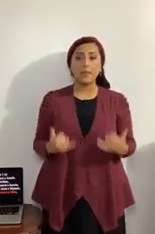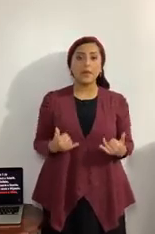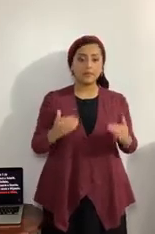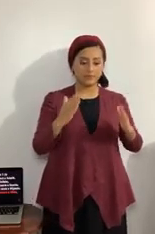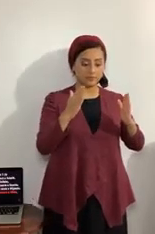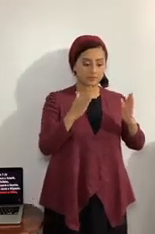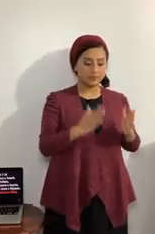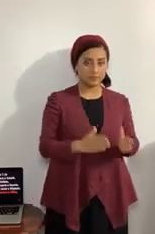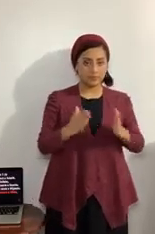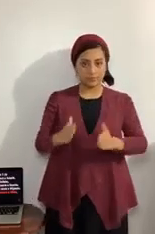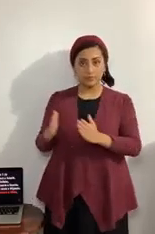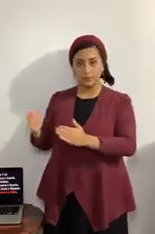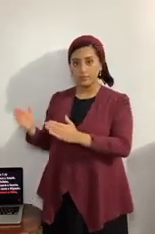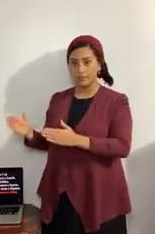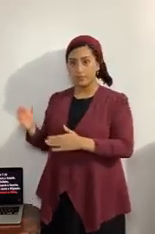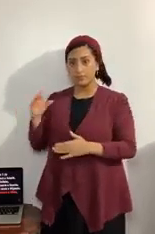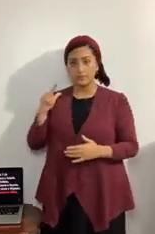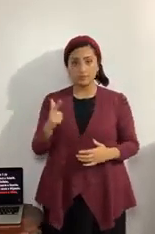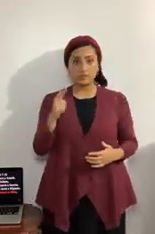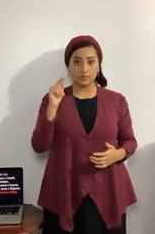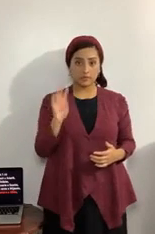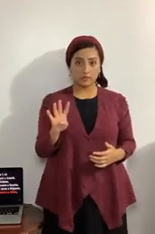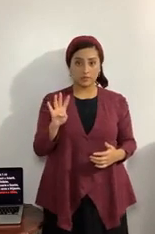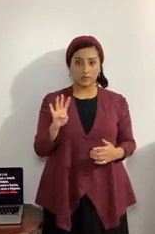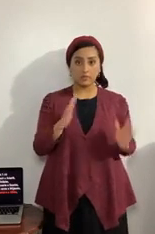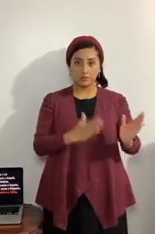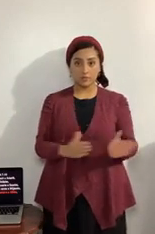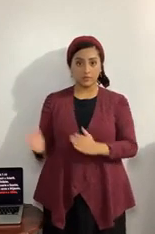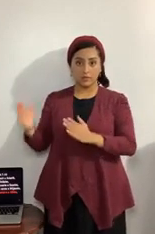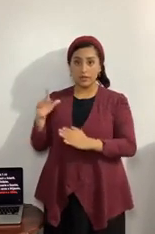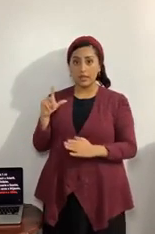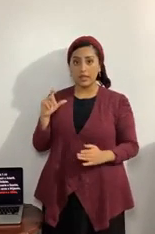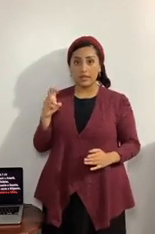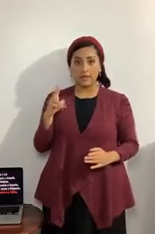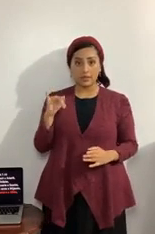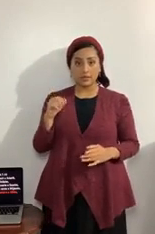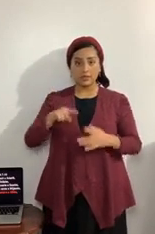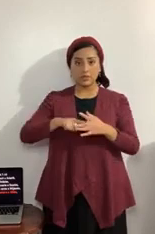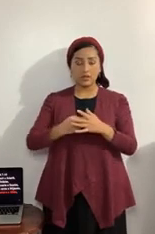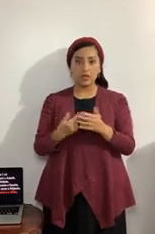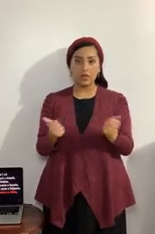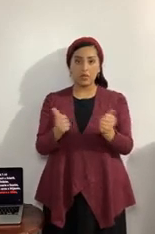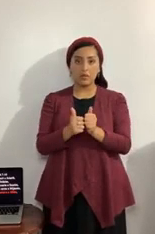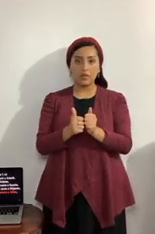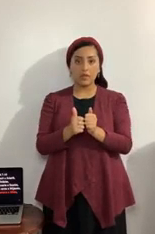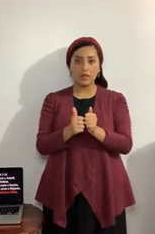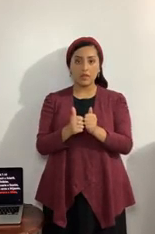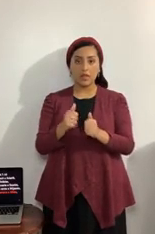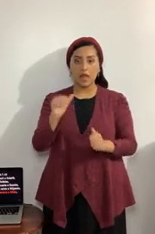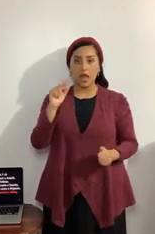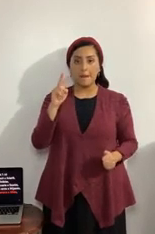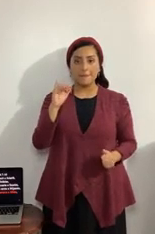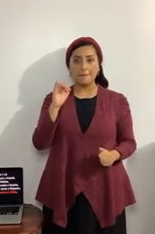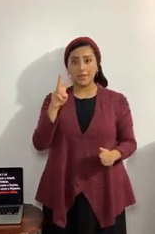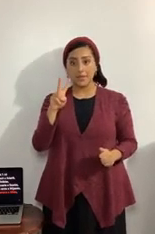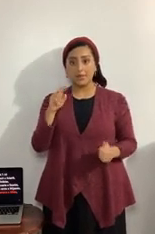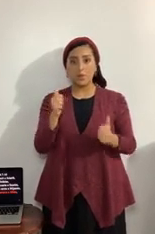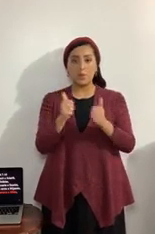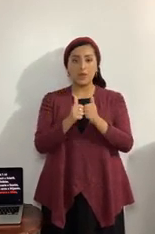división de las 24 clases de los levitas empezaba con Aviv, con primavera, con el primer